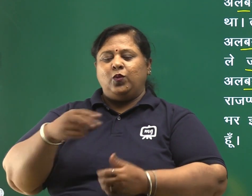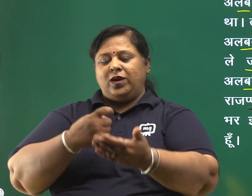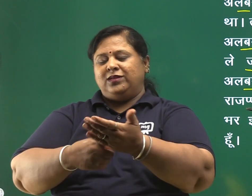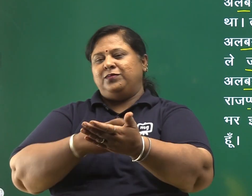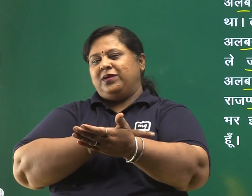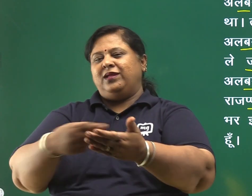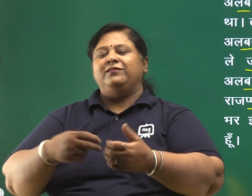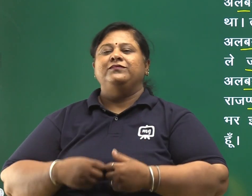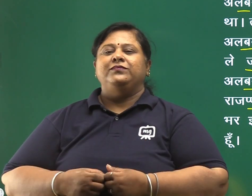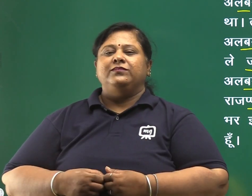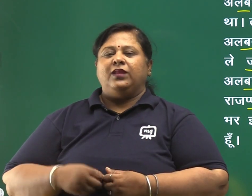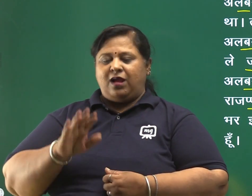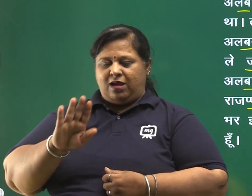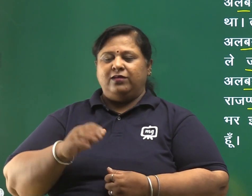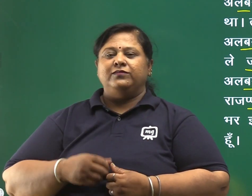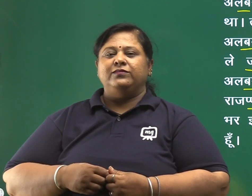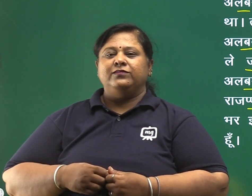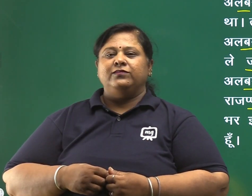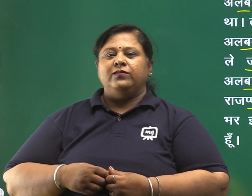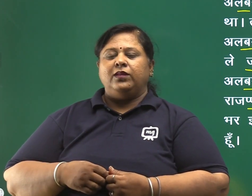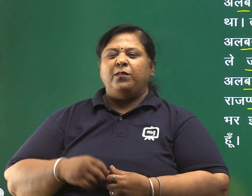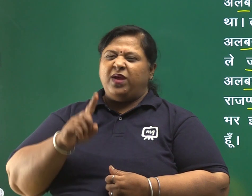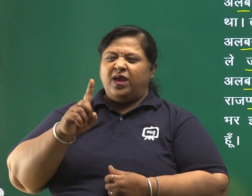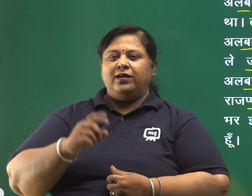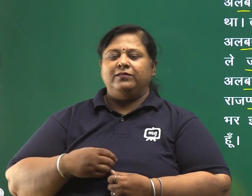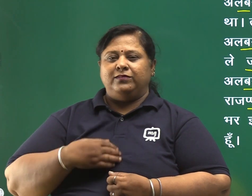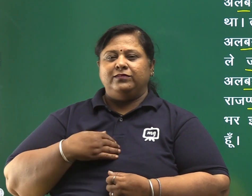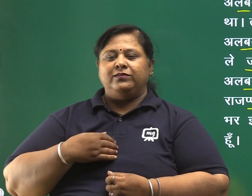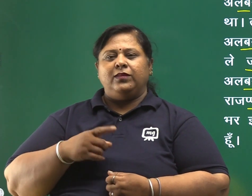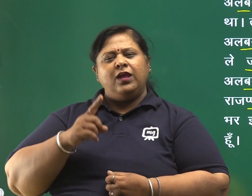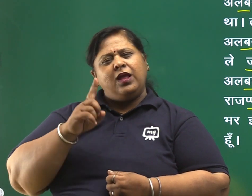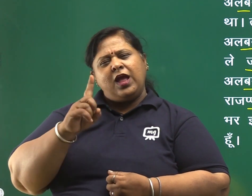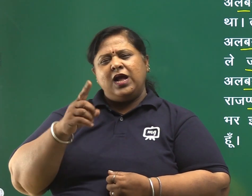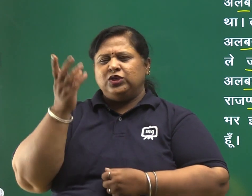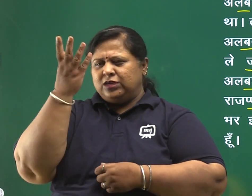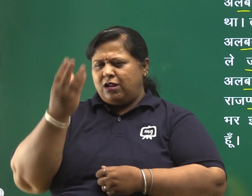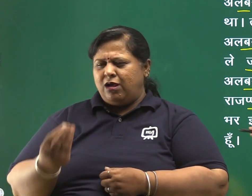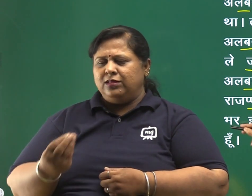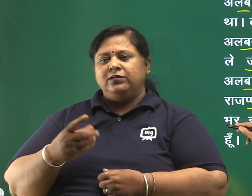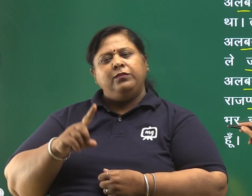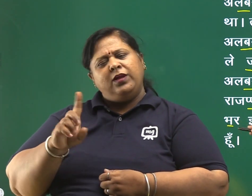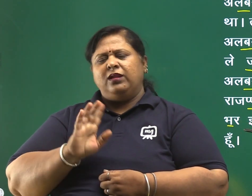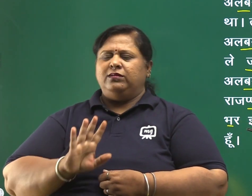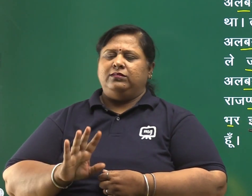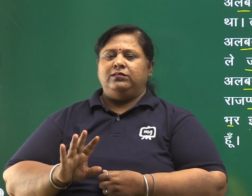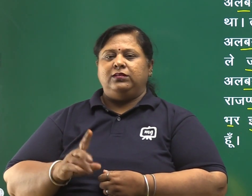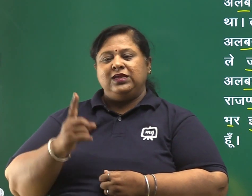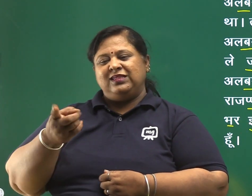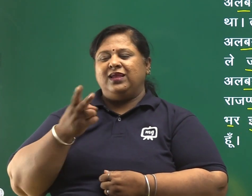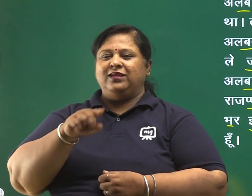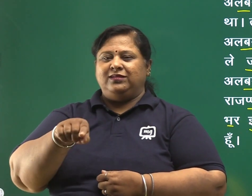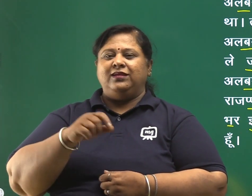राजप्पा ने कहा, मैं आज रात भर